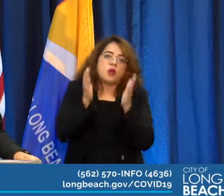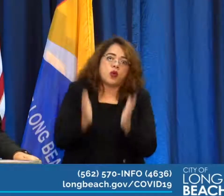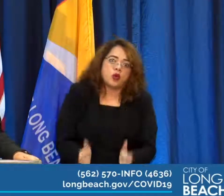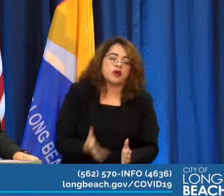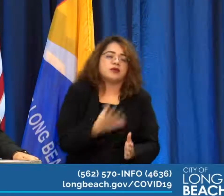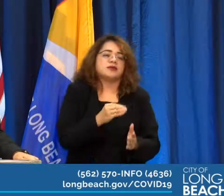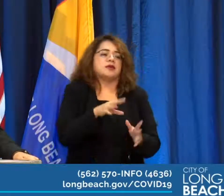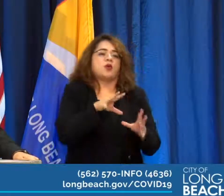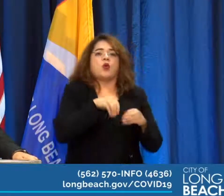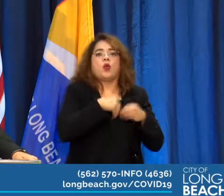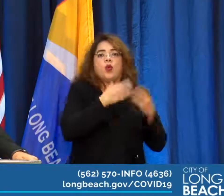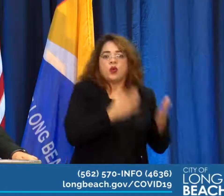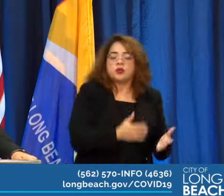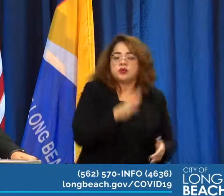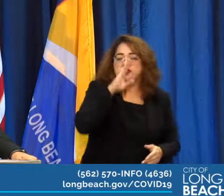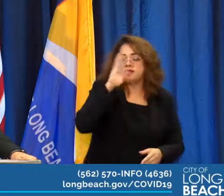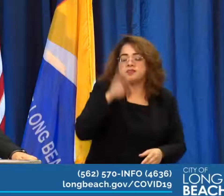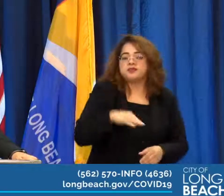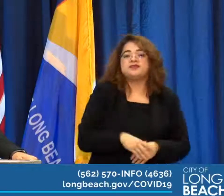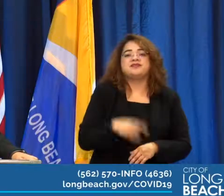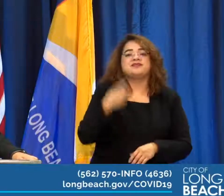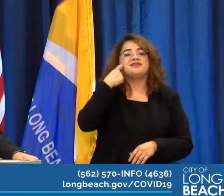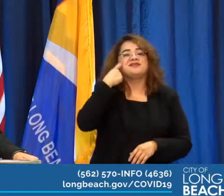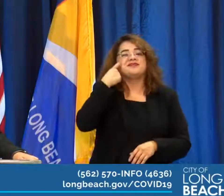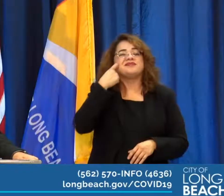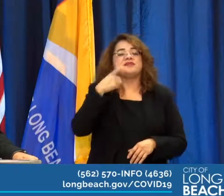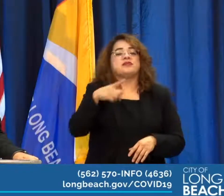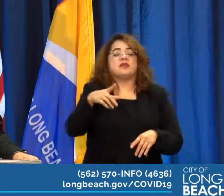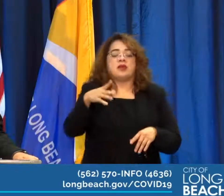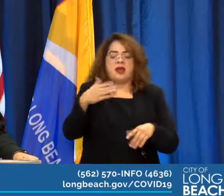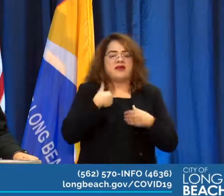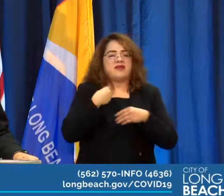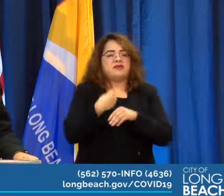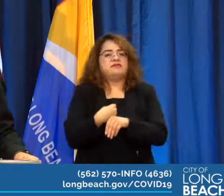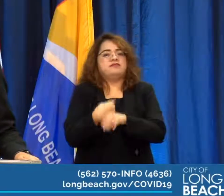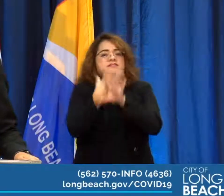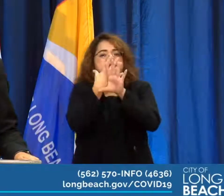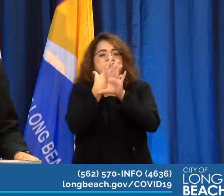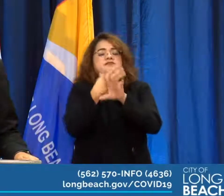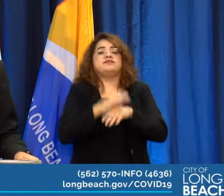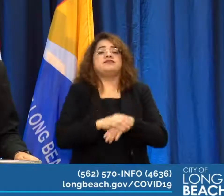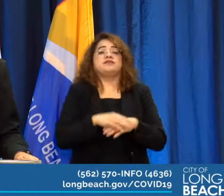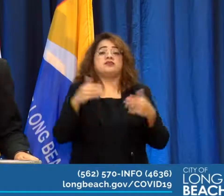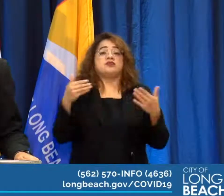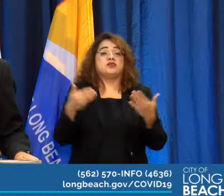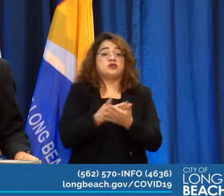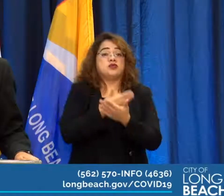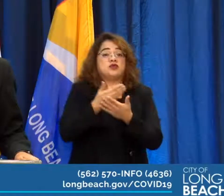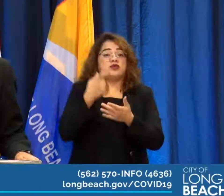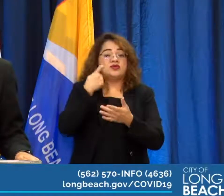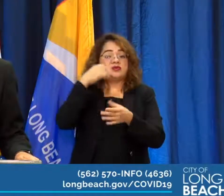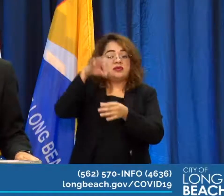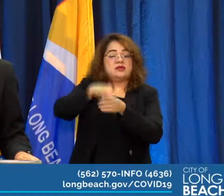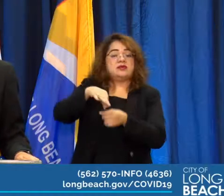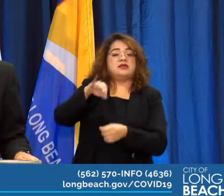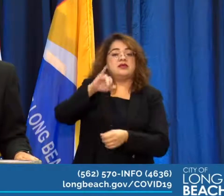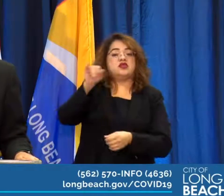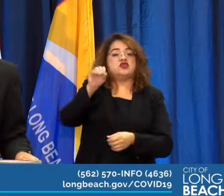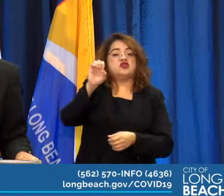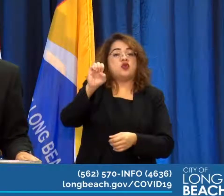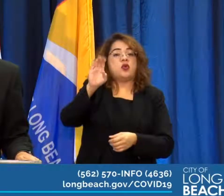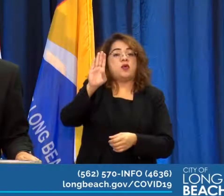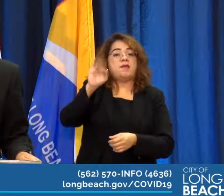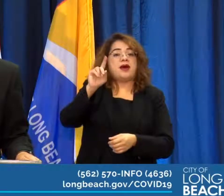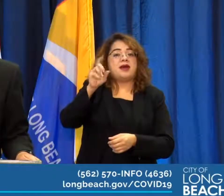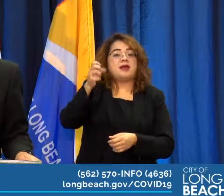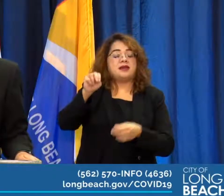un meeting virtual con el nuevo presidente Joe Biden y la nueva vicepresidente